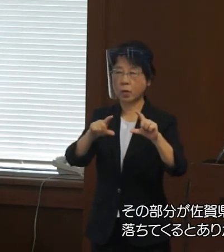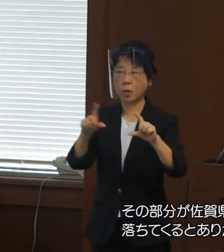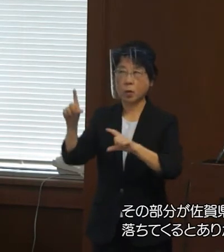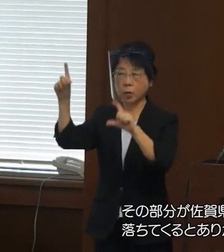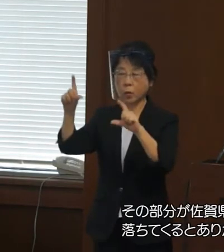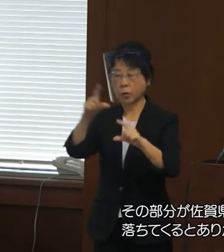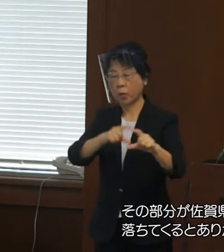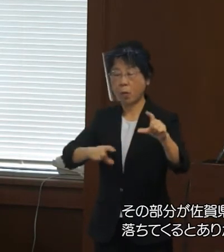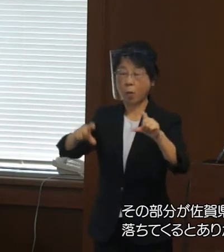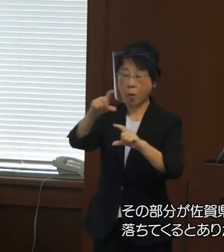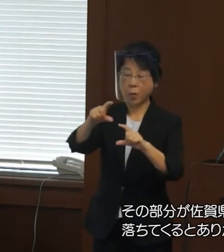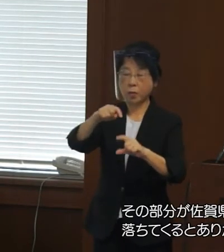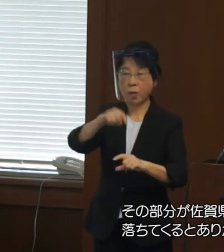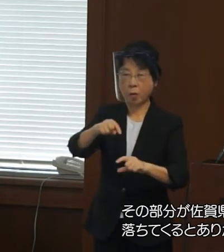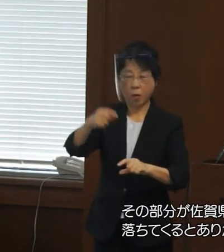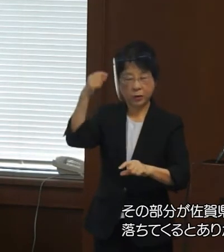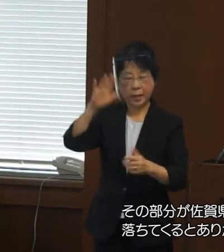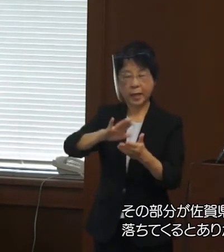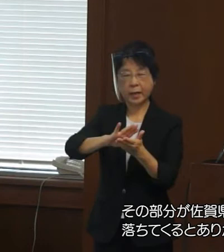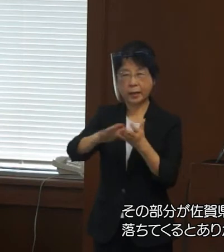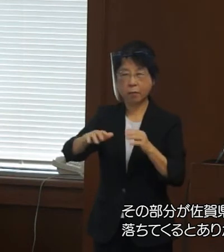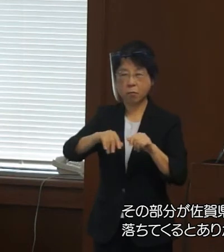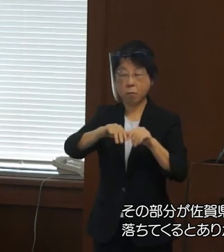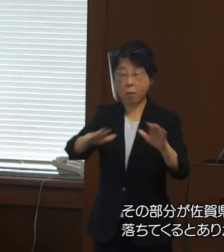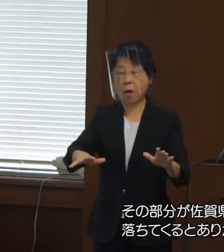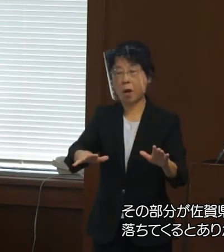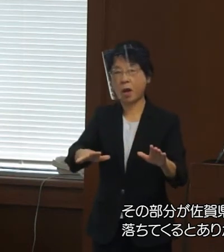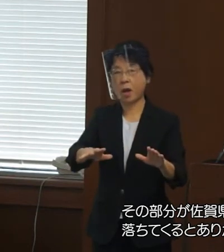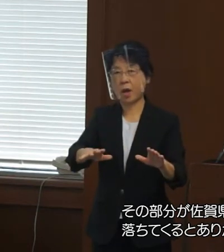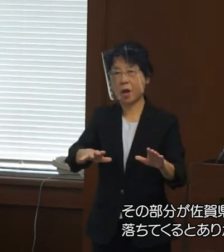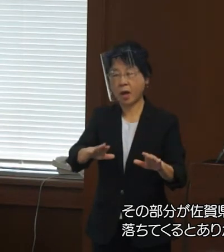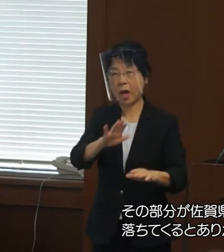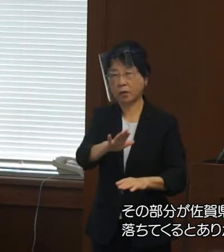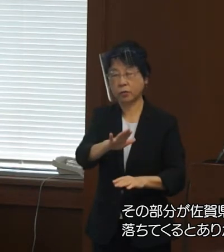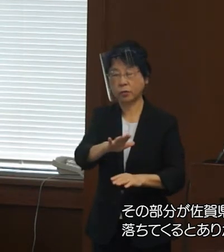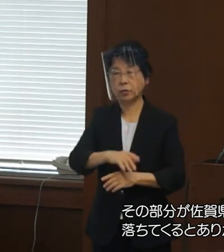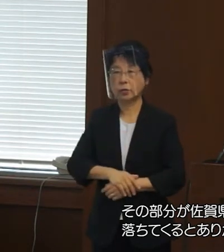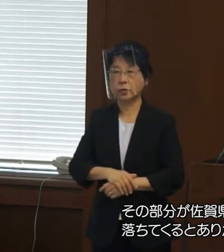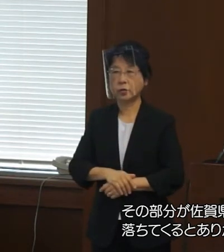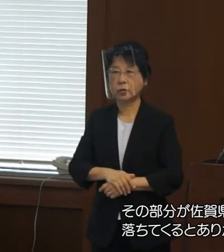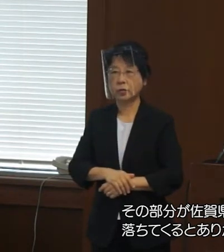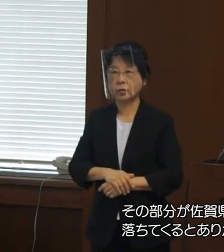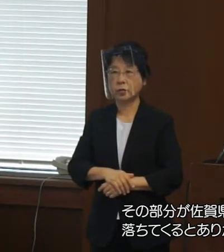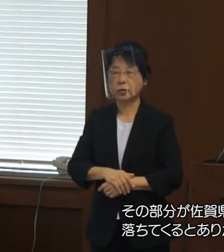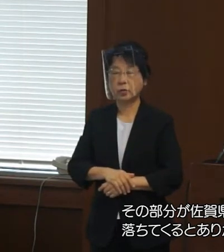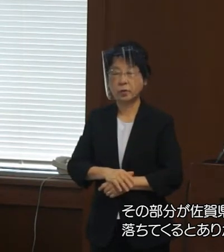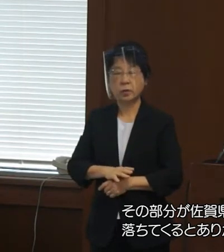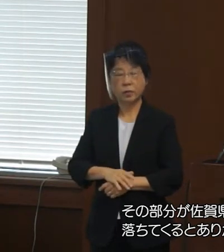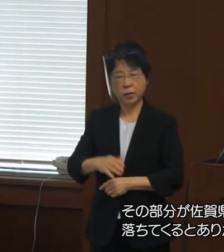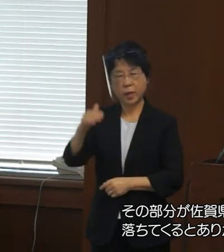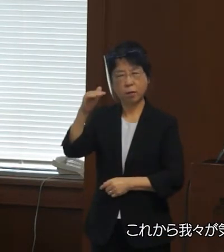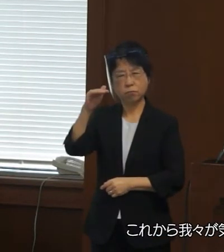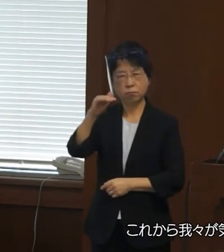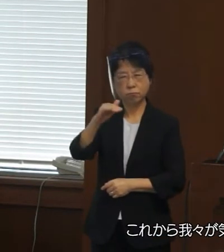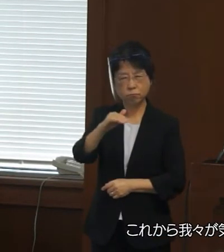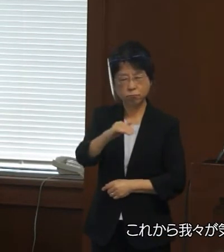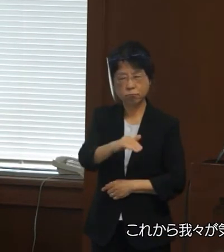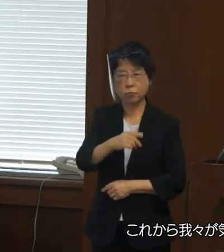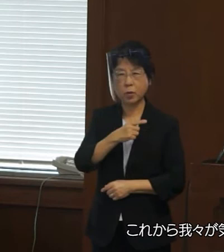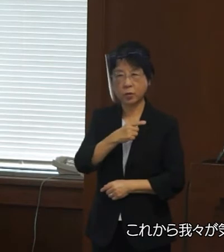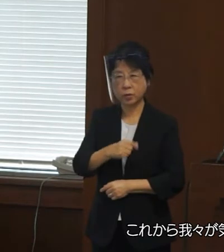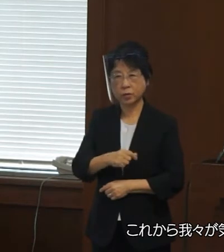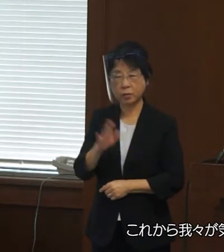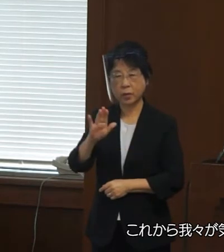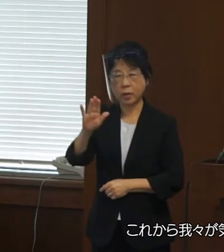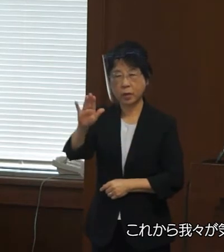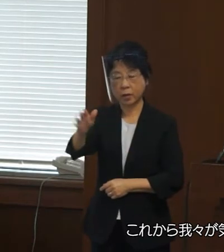その部分がこう、佐賀県レベルぐらいまで落ちてくるとありがたいなと思いますし、これから我々が